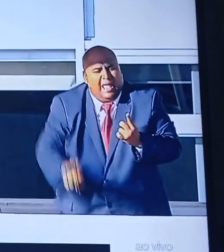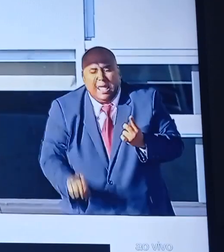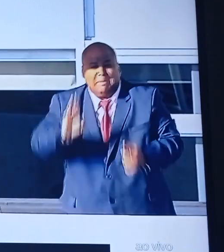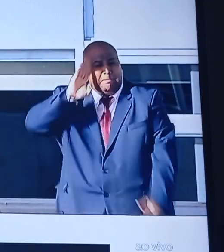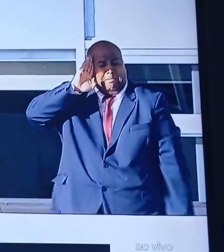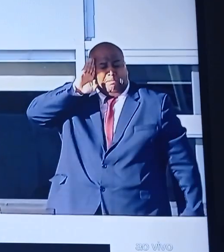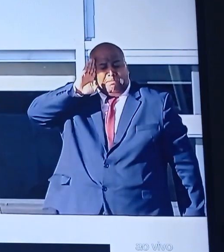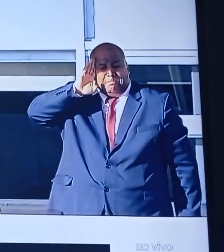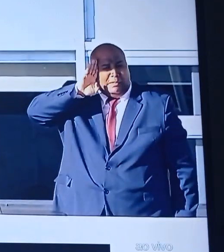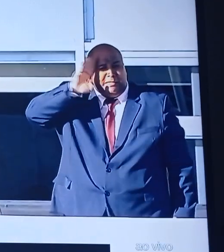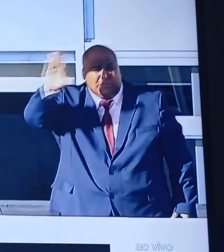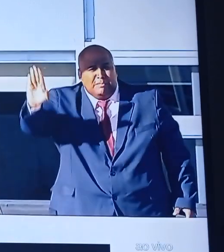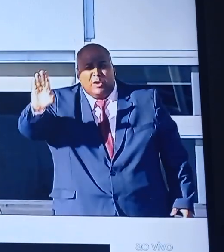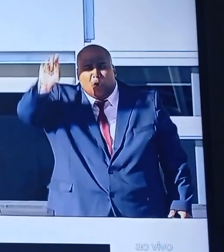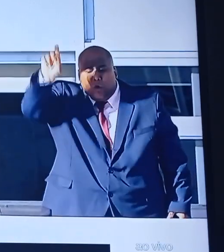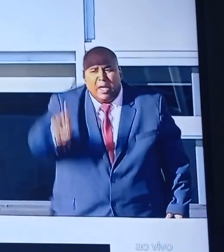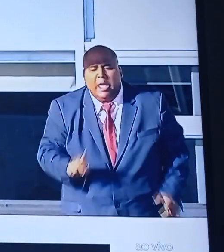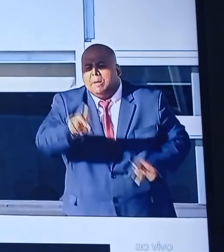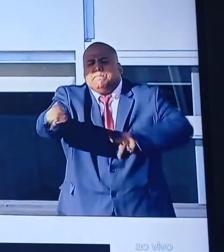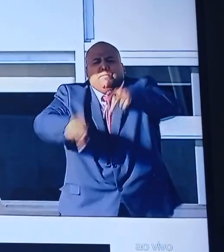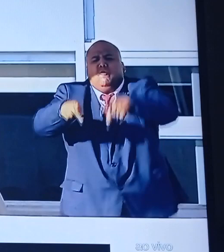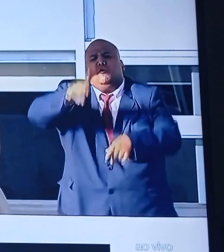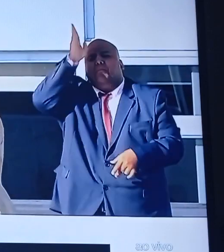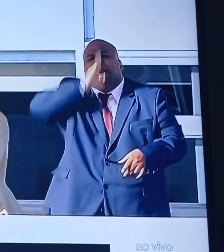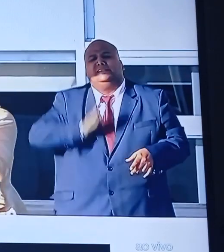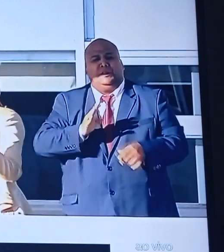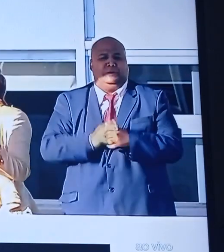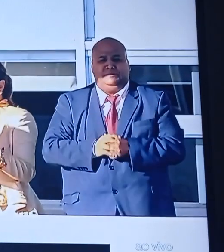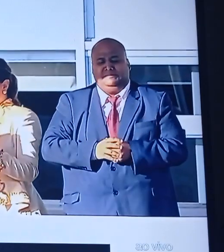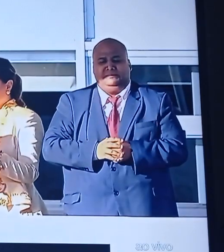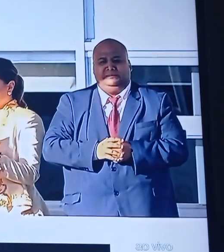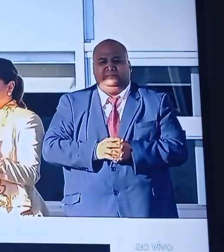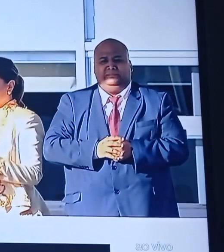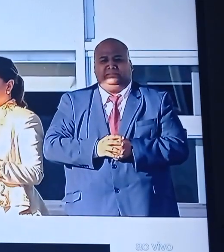mais precioso, que é o povo brasileiro.